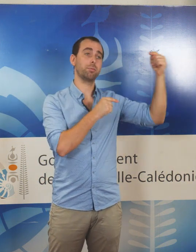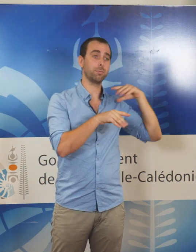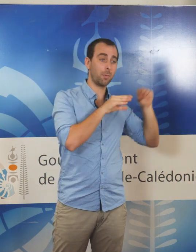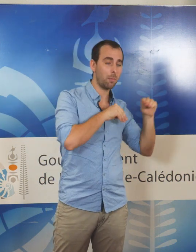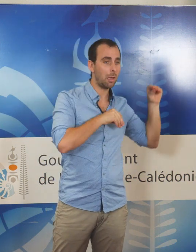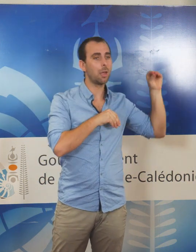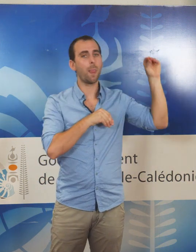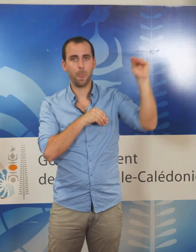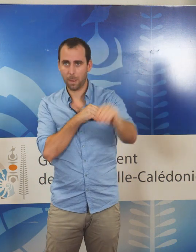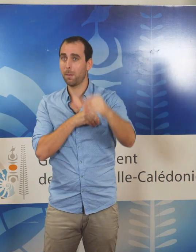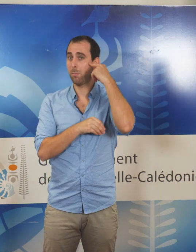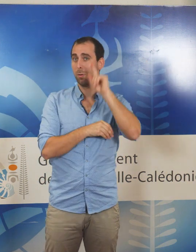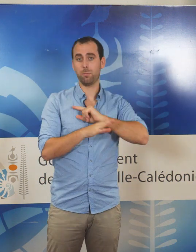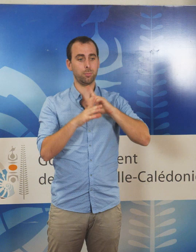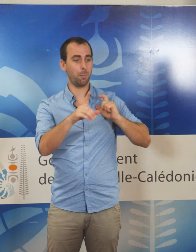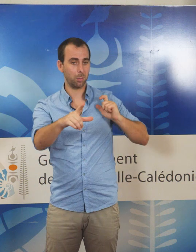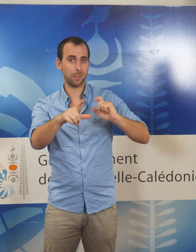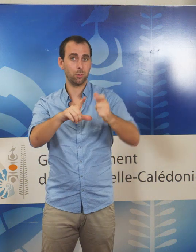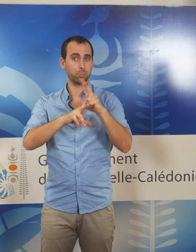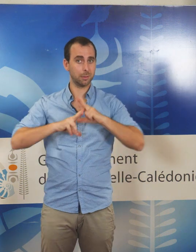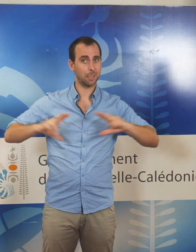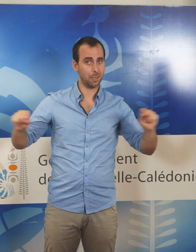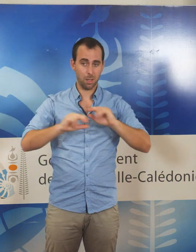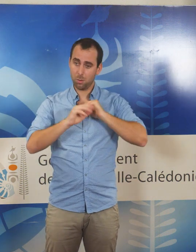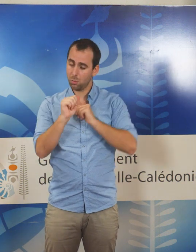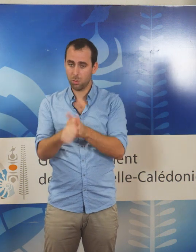mettre en place des procédures sanitaires, ce qui est marqué dans les